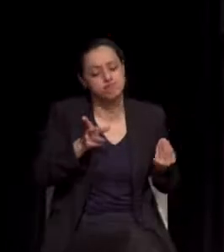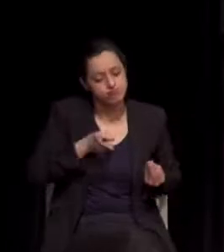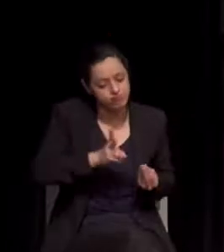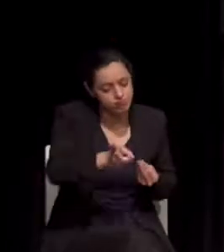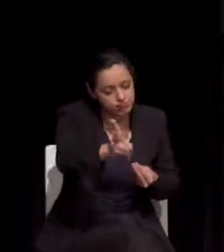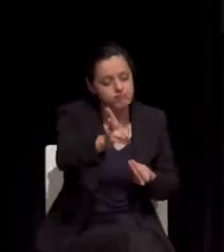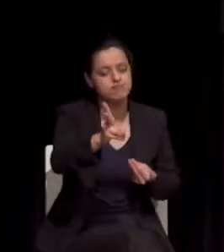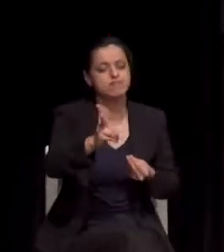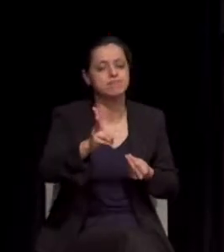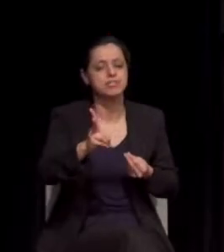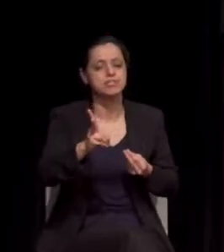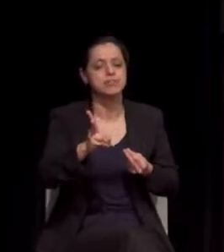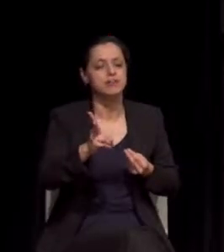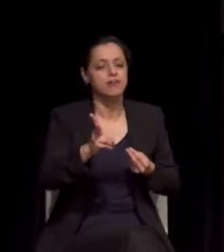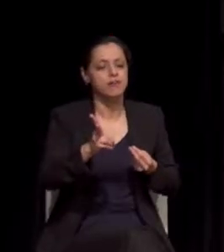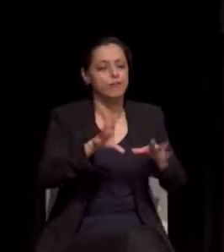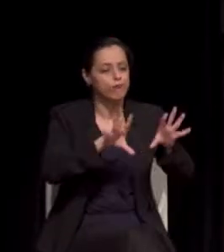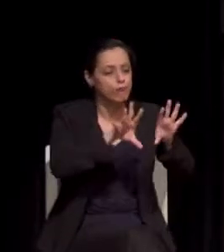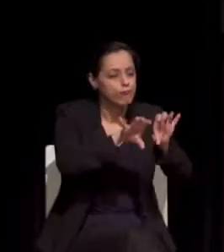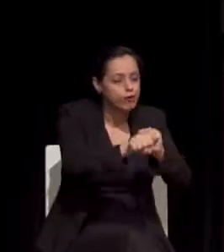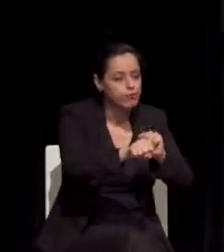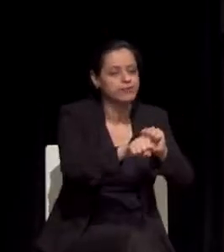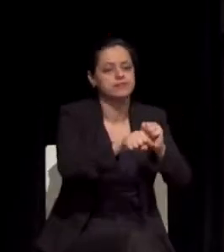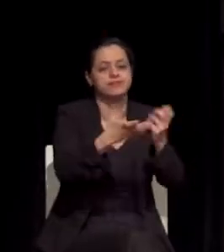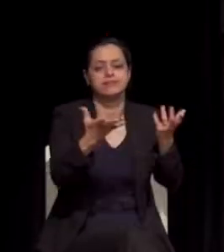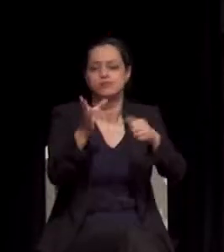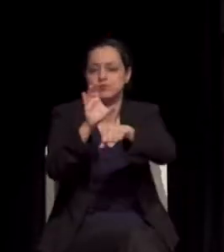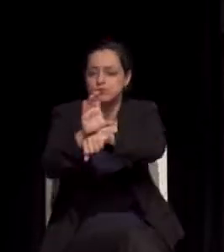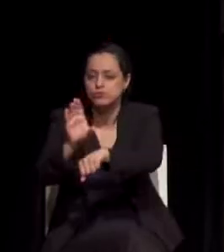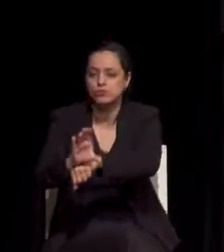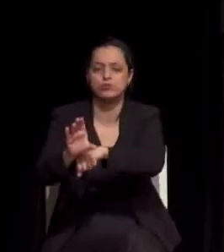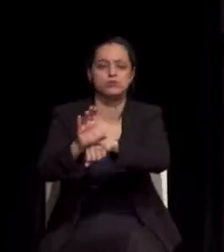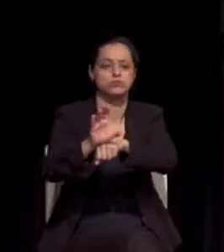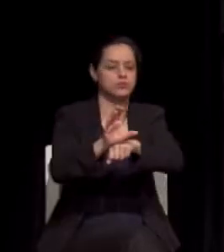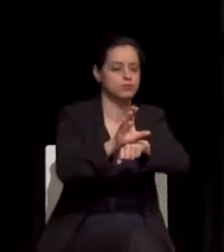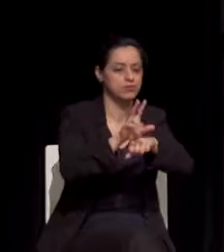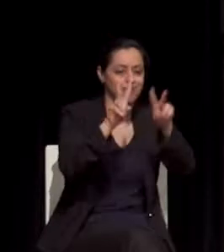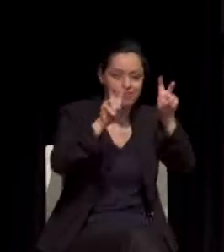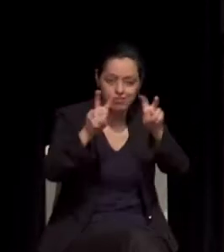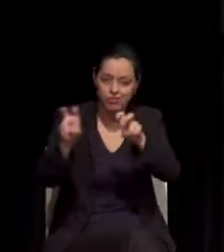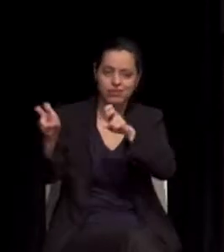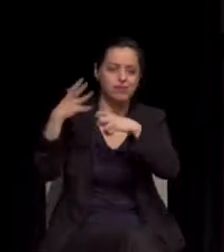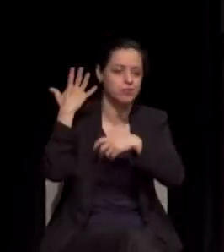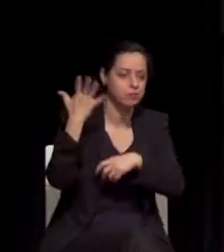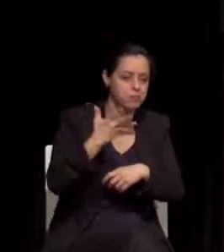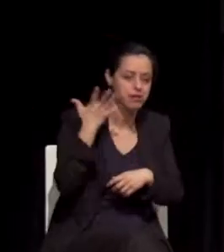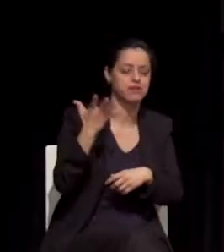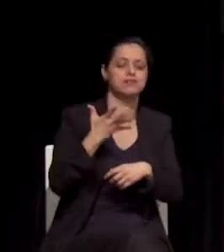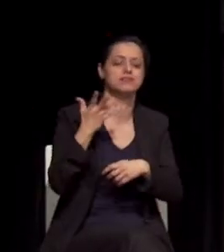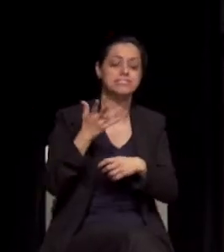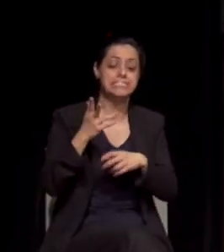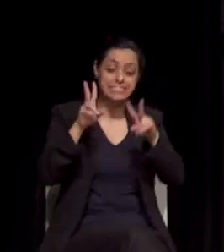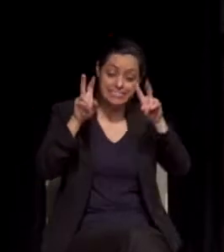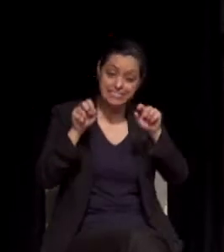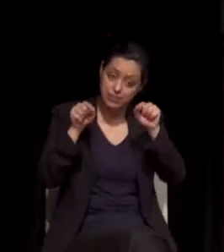que formações e que estes assuntos sejam, de fato, tratados com